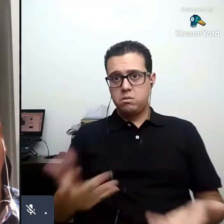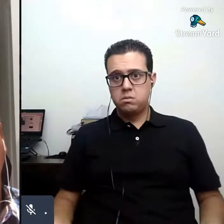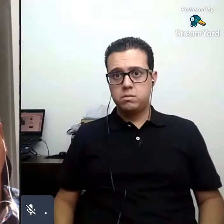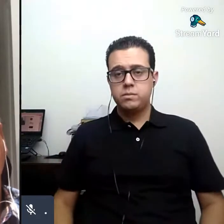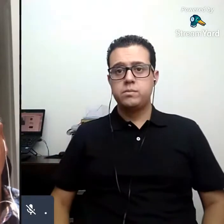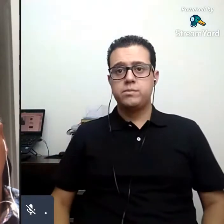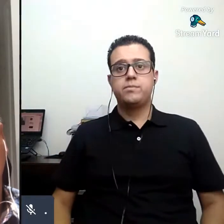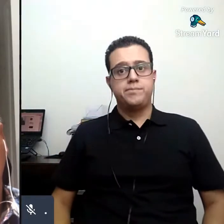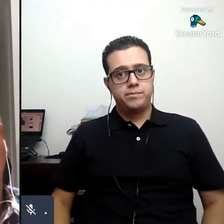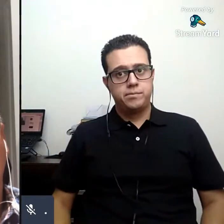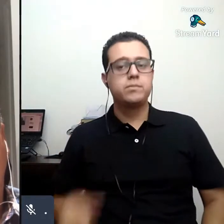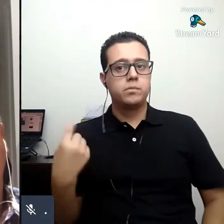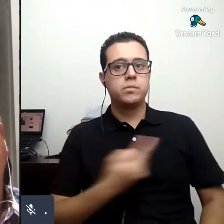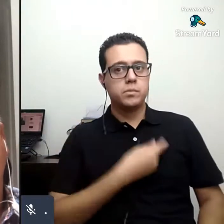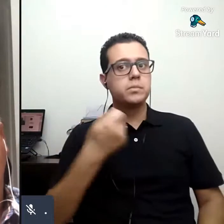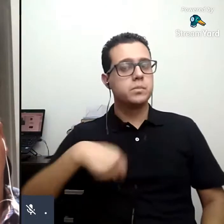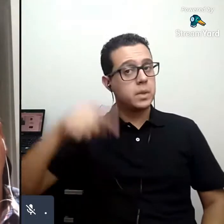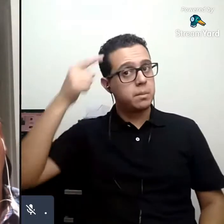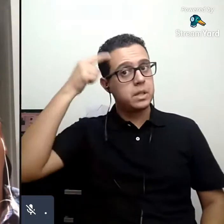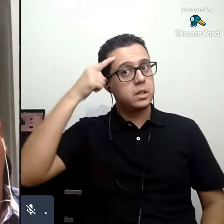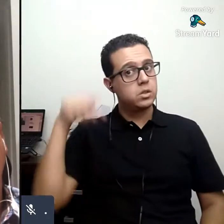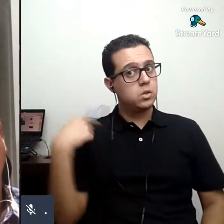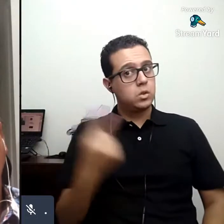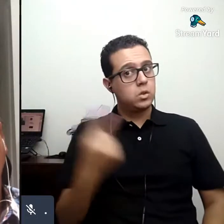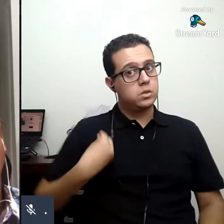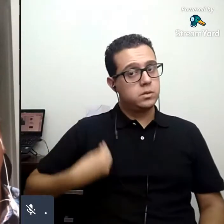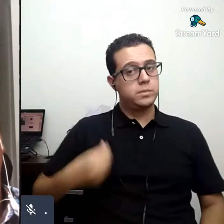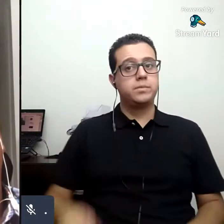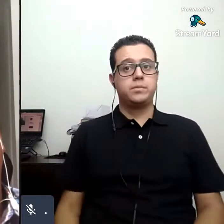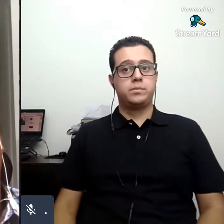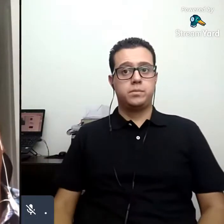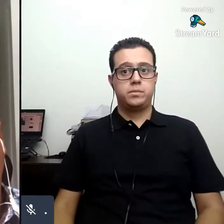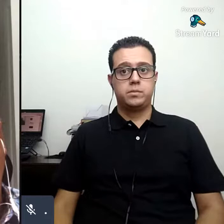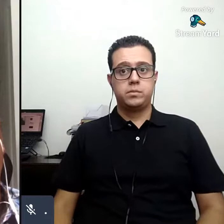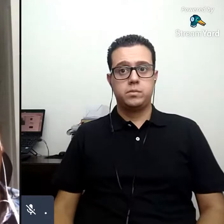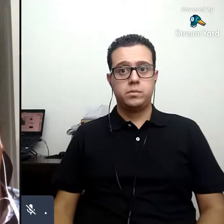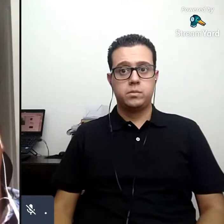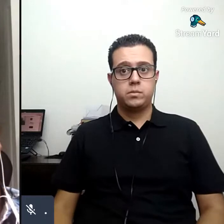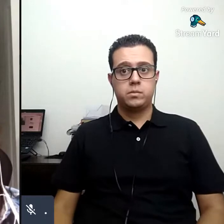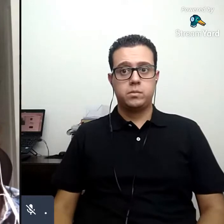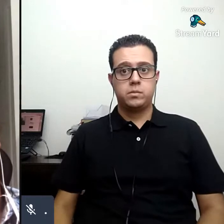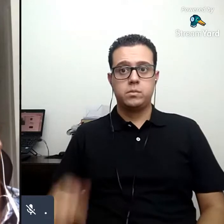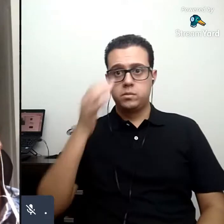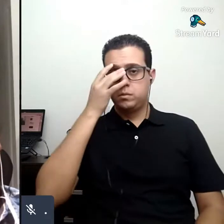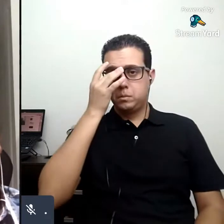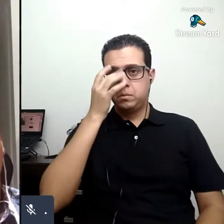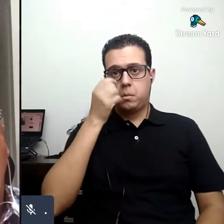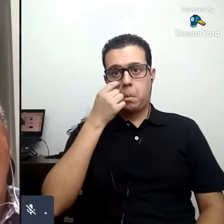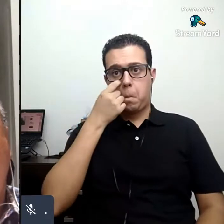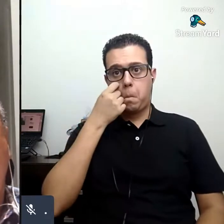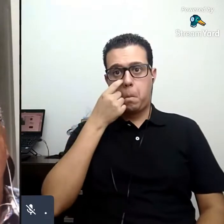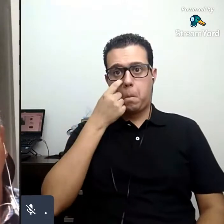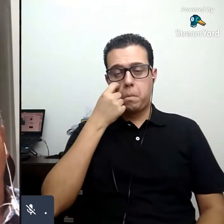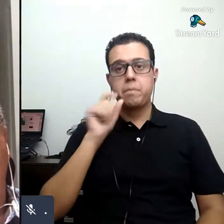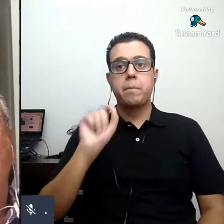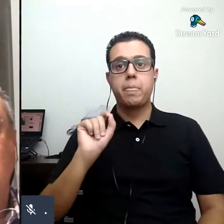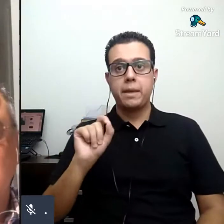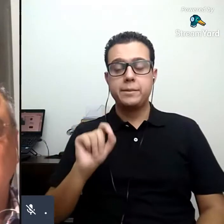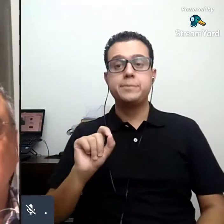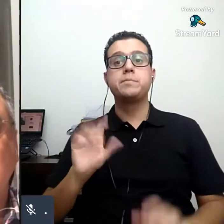vidas. O que imediatamente após isto e antes disto aconteceu é